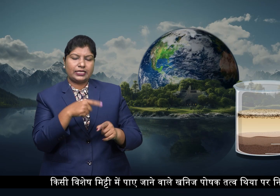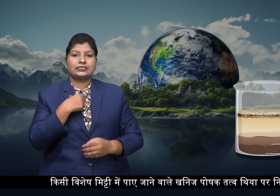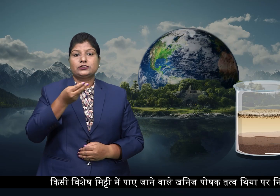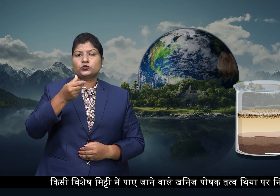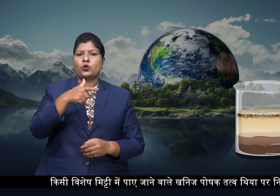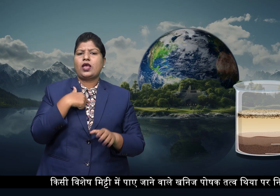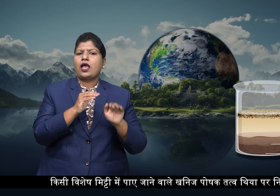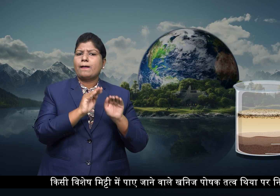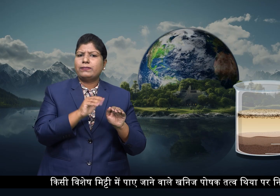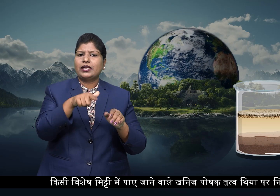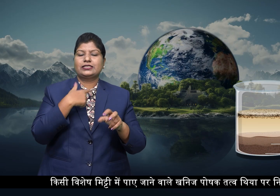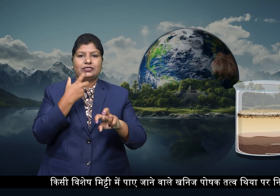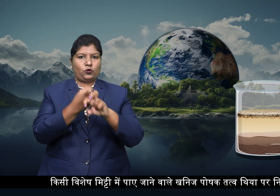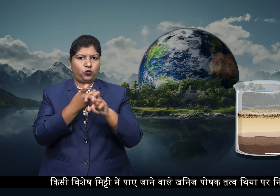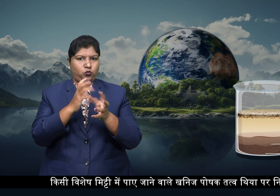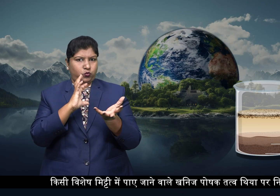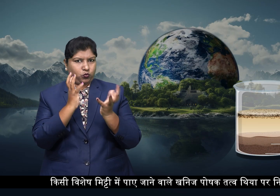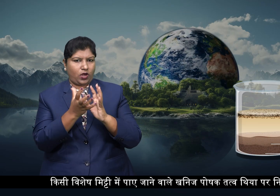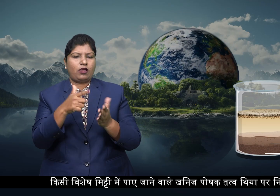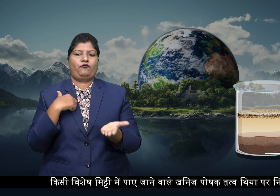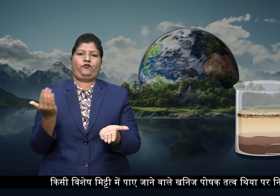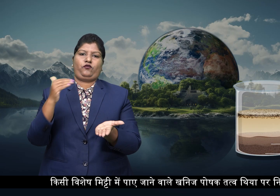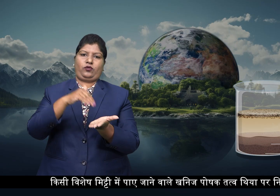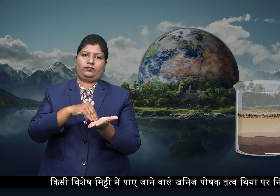थिया पर निर्भर करते हैं।